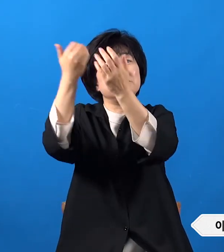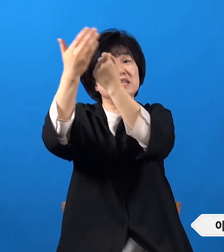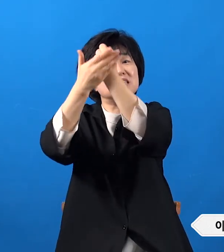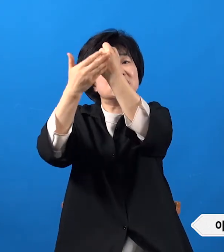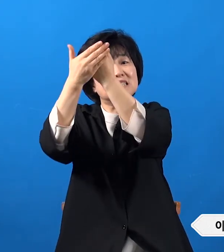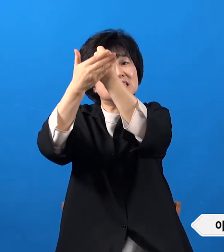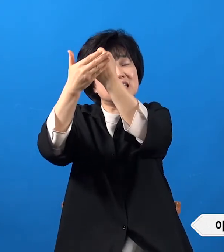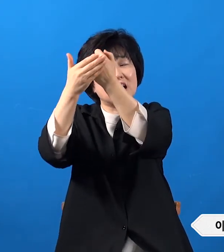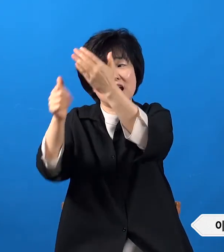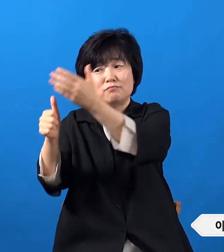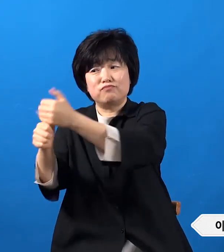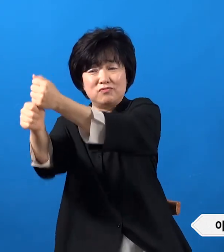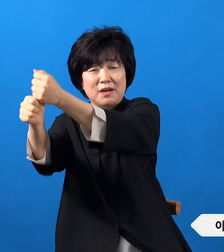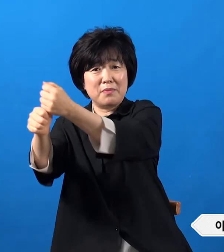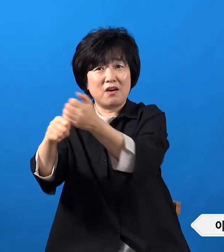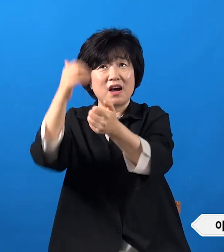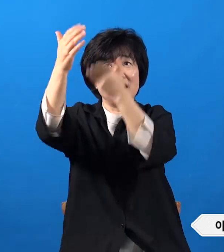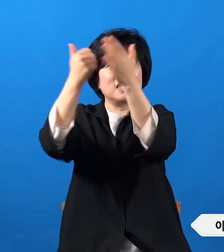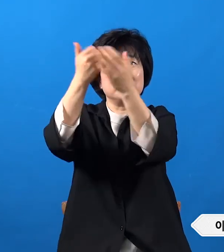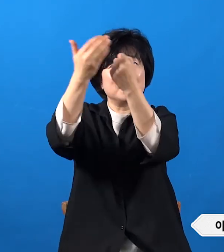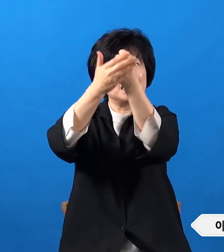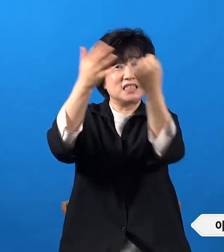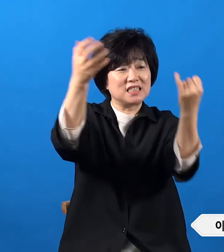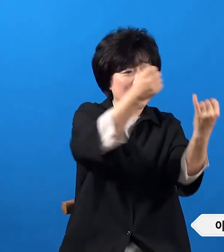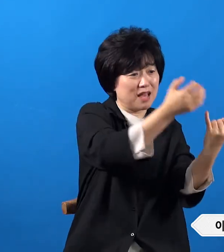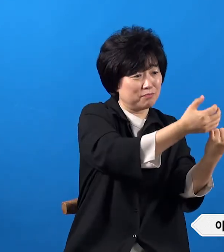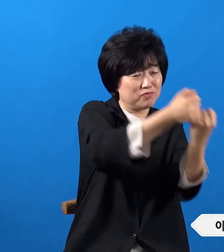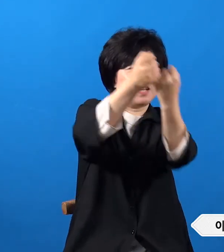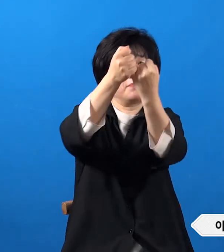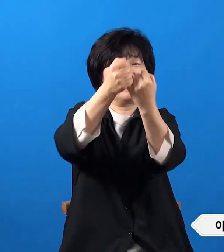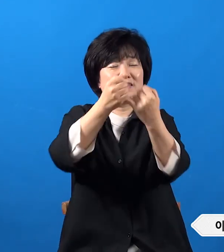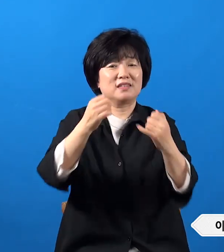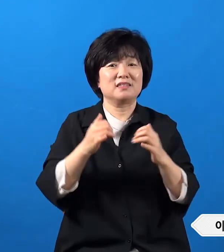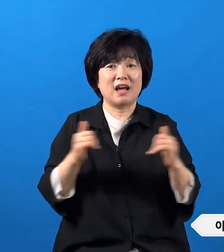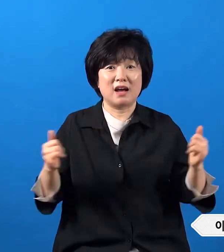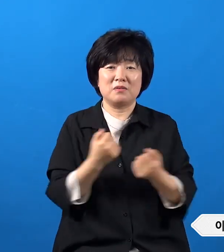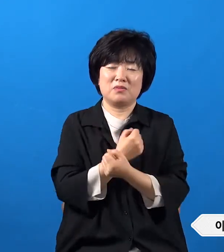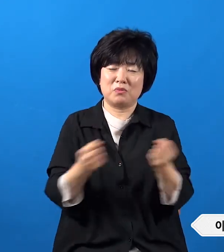은혜에 사로잡힌 사람들이 만들어낸 용서의 기적 같은 드라마.